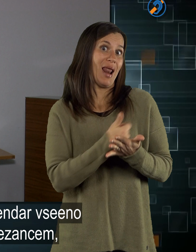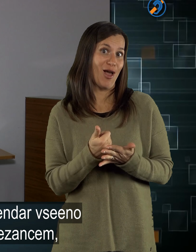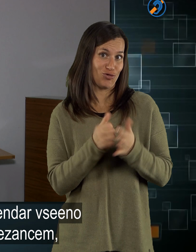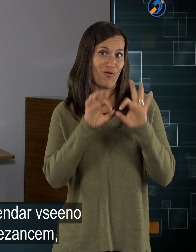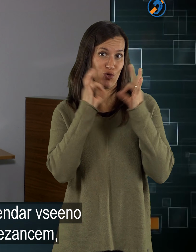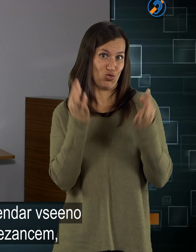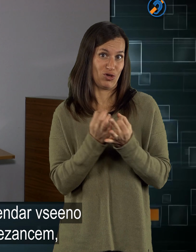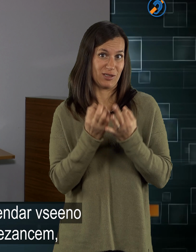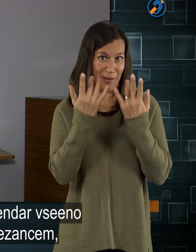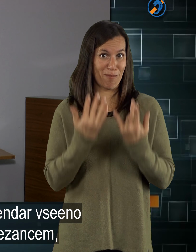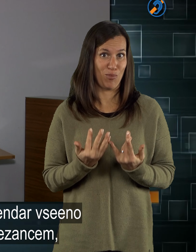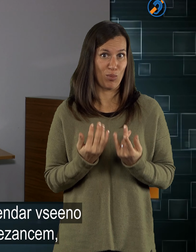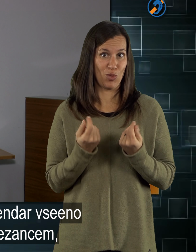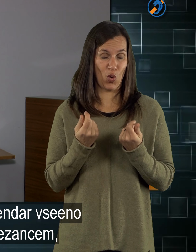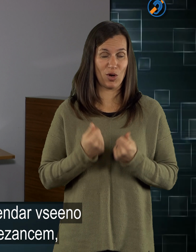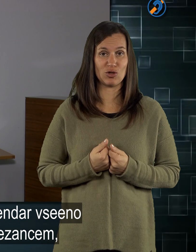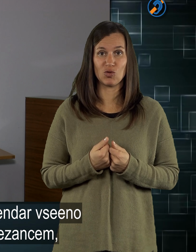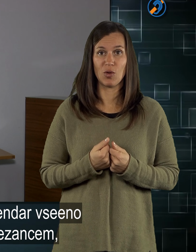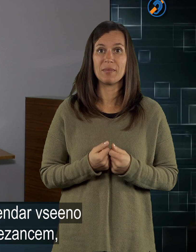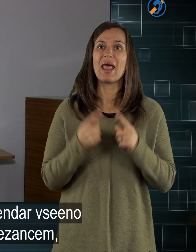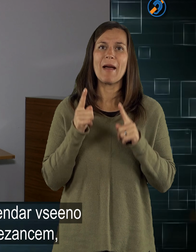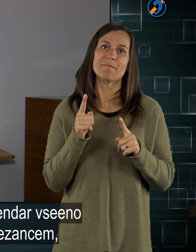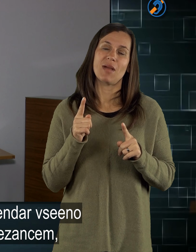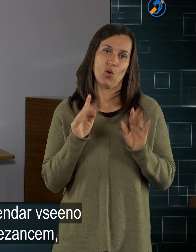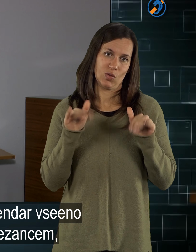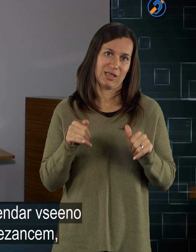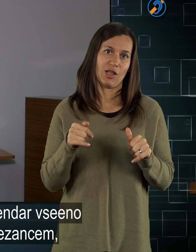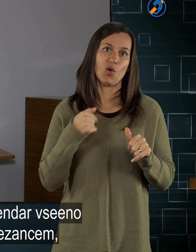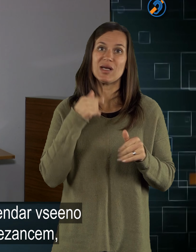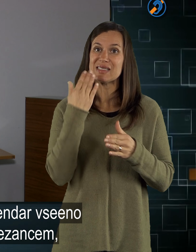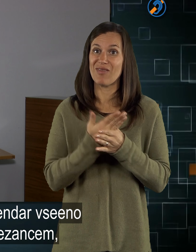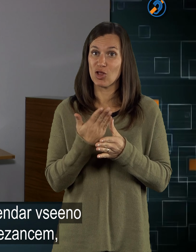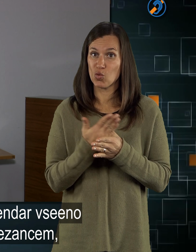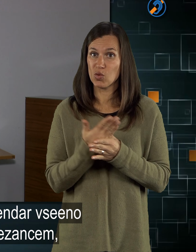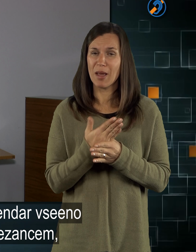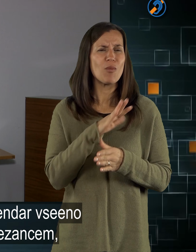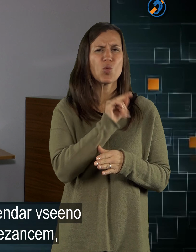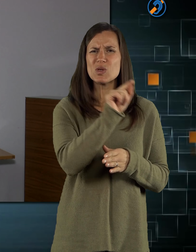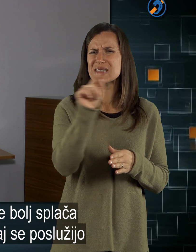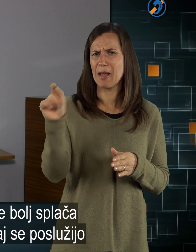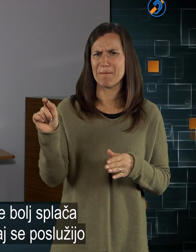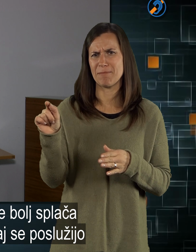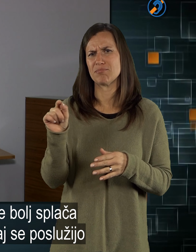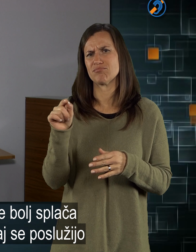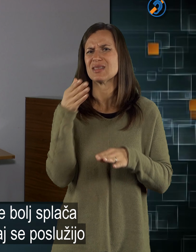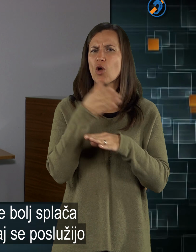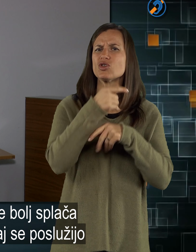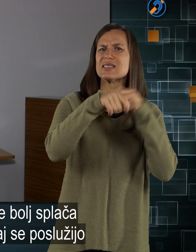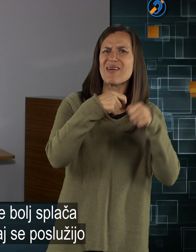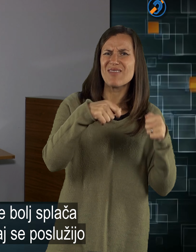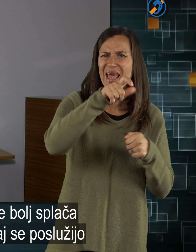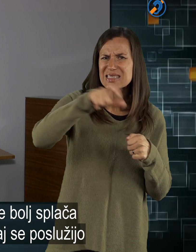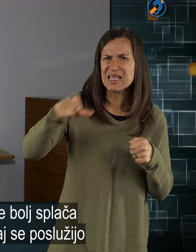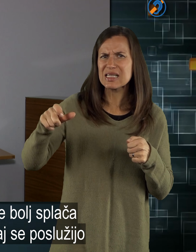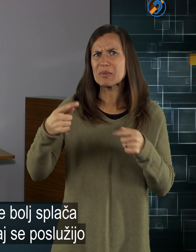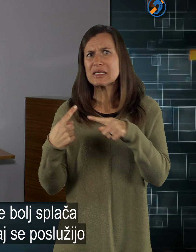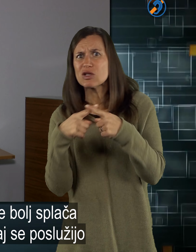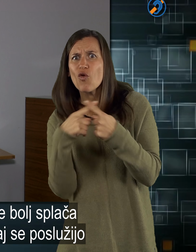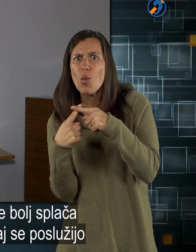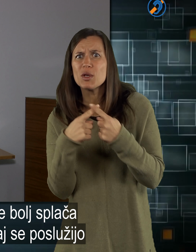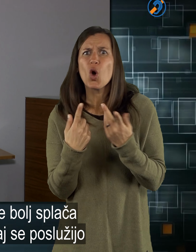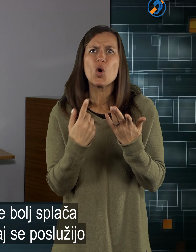izplačalo. Vendar vseeno svetujem vsem zavezancem, ki so nekje v dvomih, komu se bolj